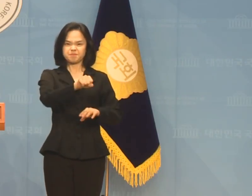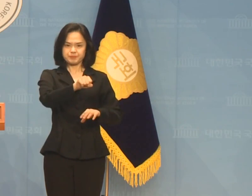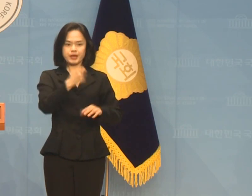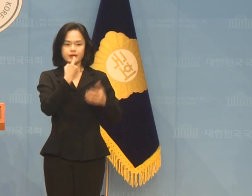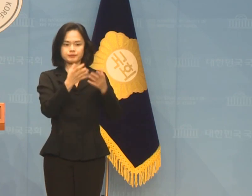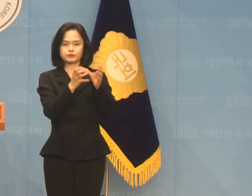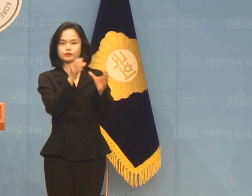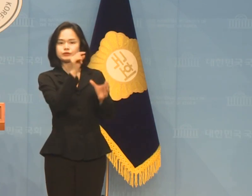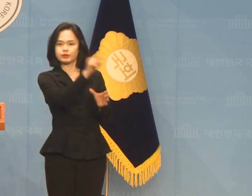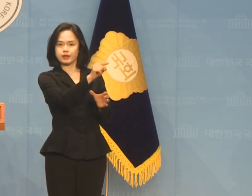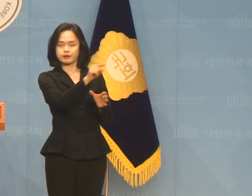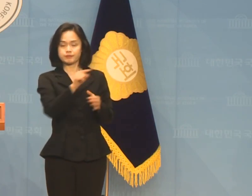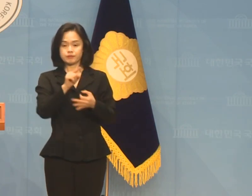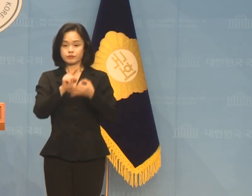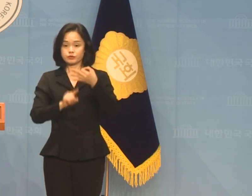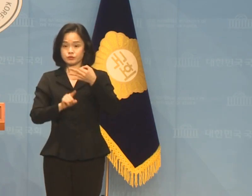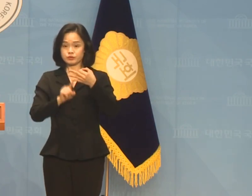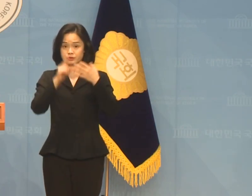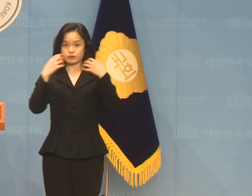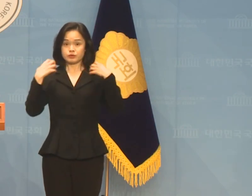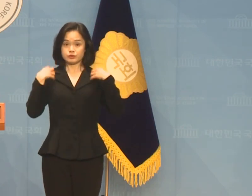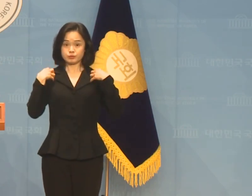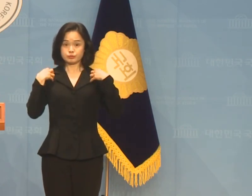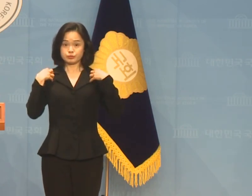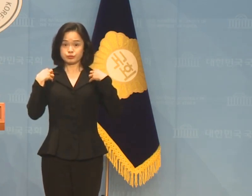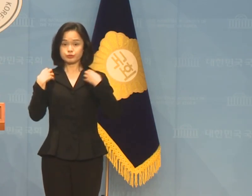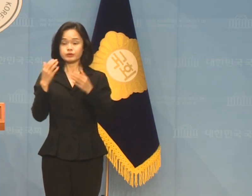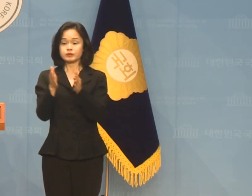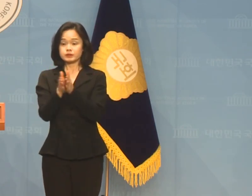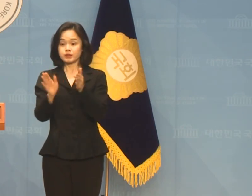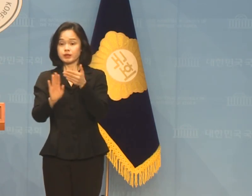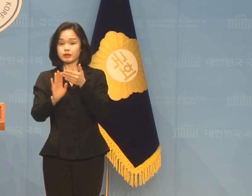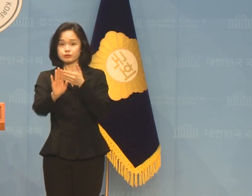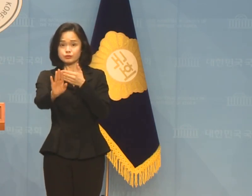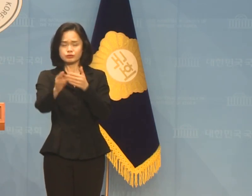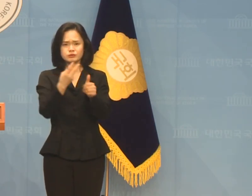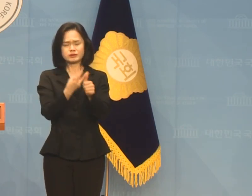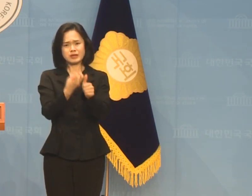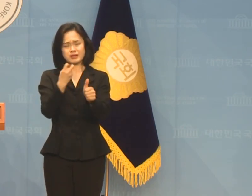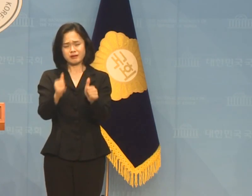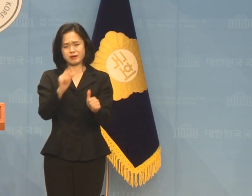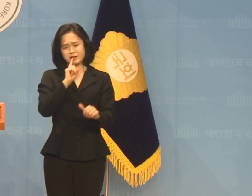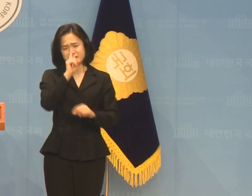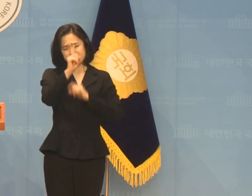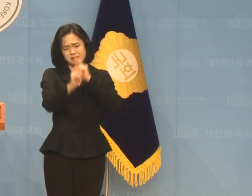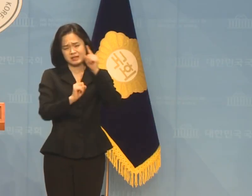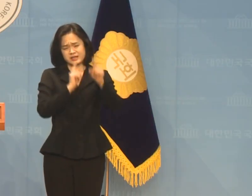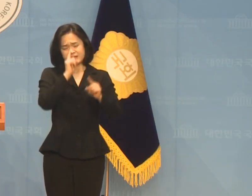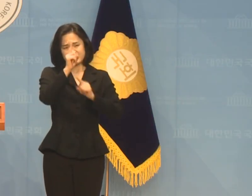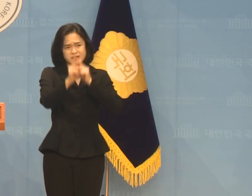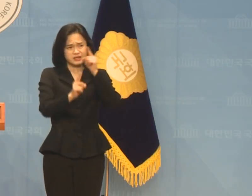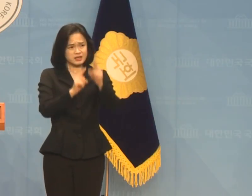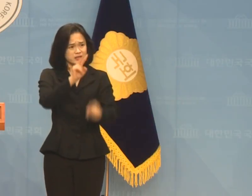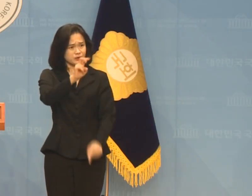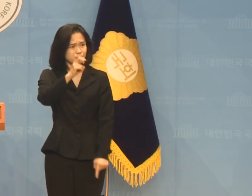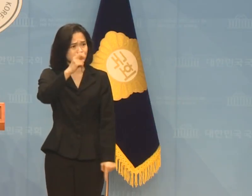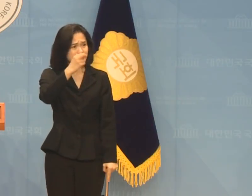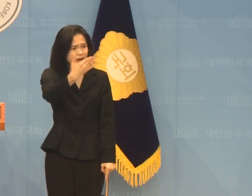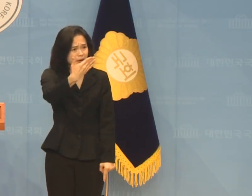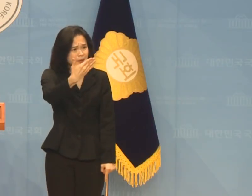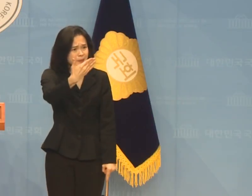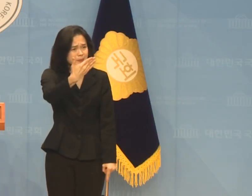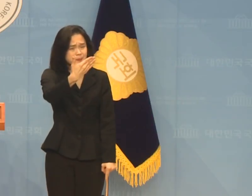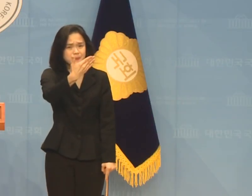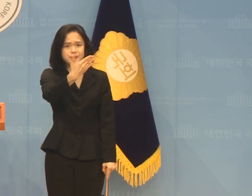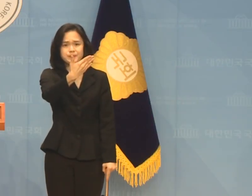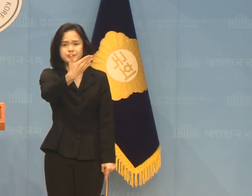모두 29번의 탄핵 소추를 자행해 왔습니다. 끊임없이 정부의 손발을